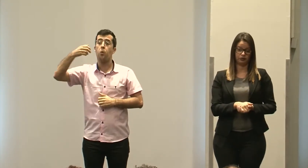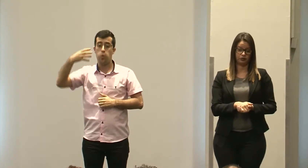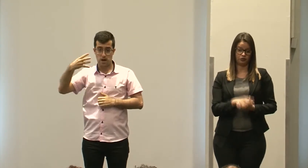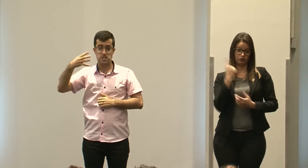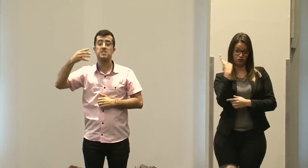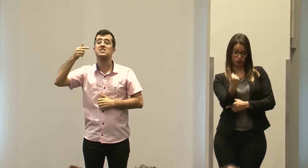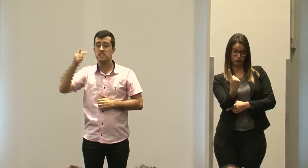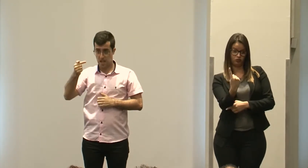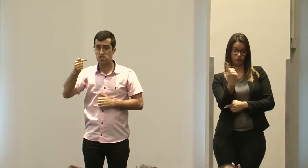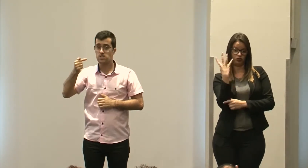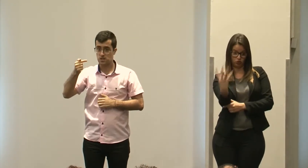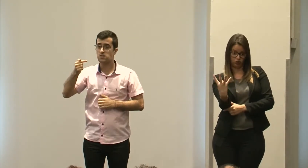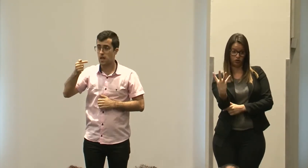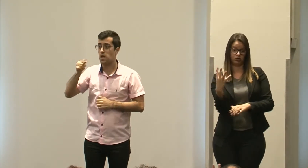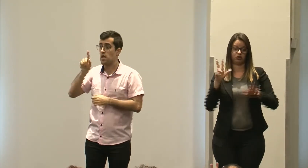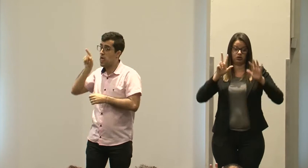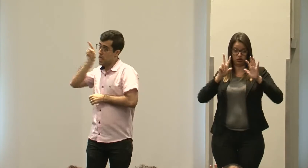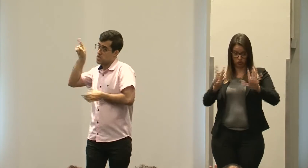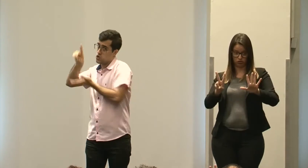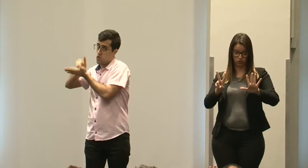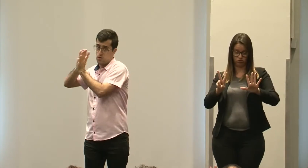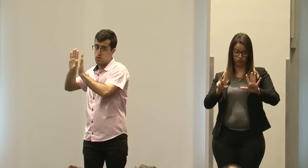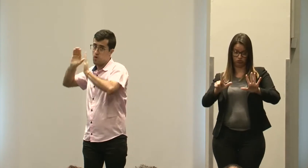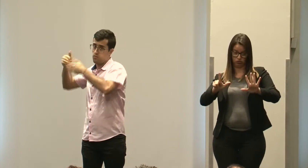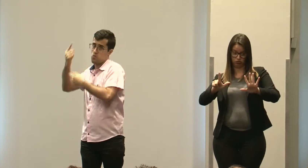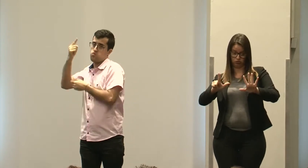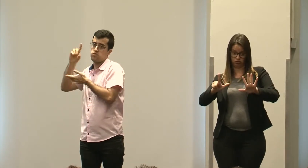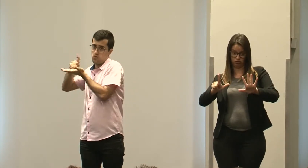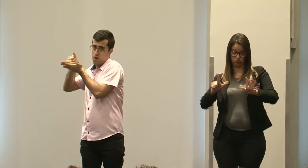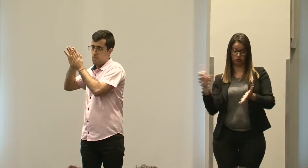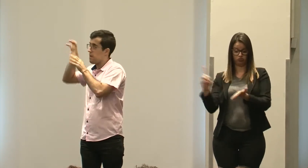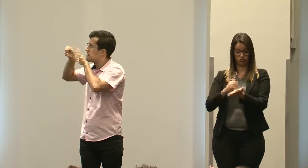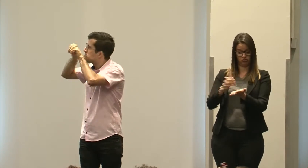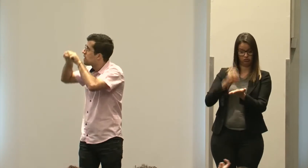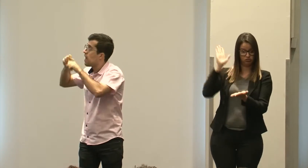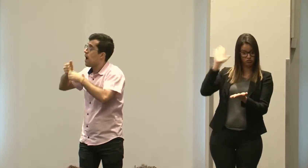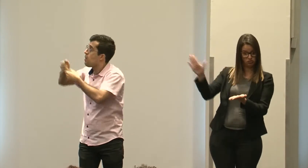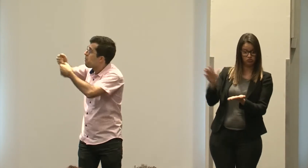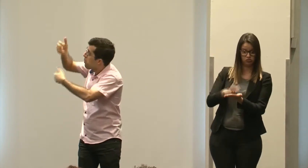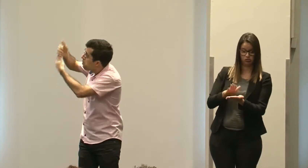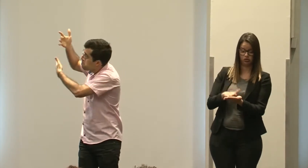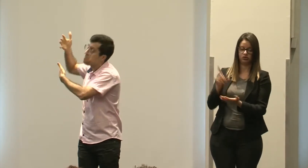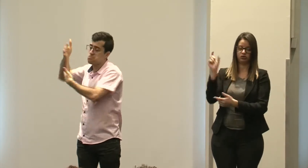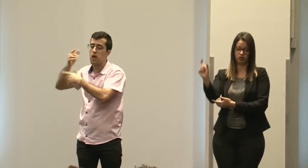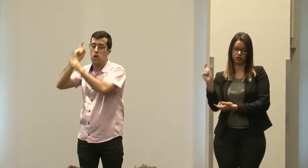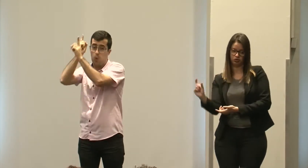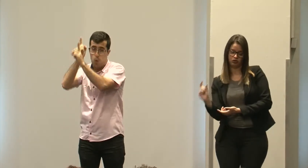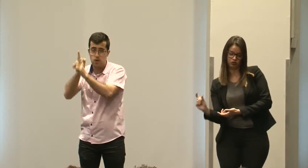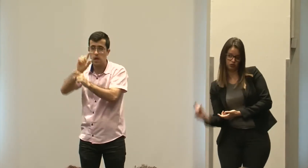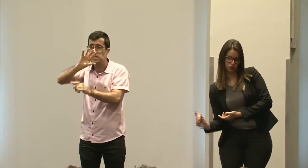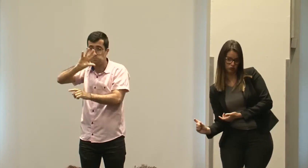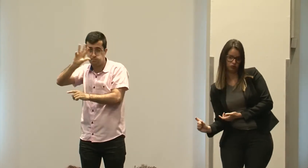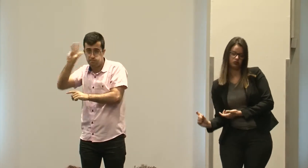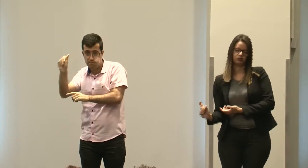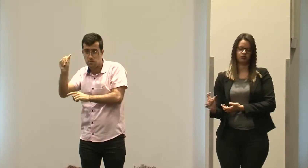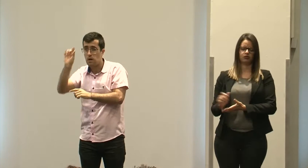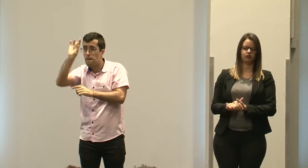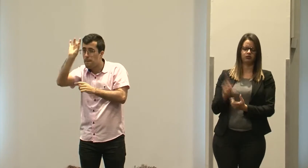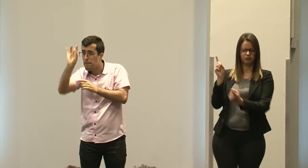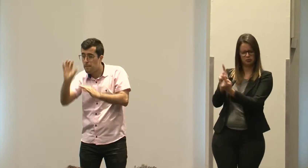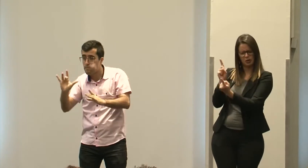Foram localizados 147 verbetes desse dicionário. Nesse único dicionário,